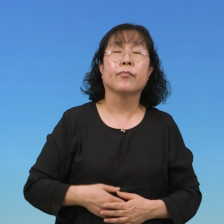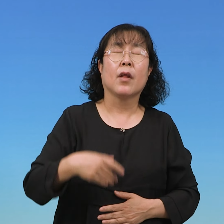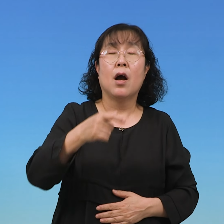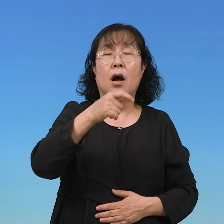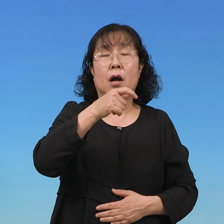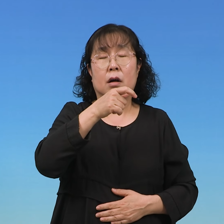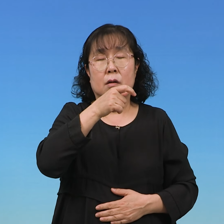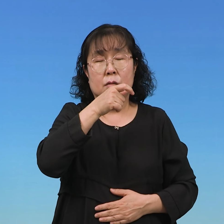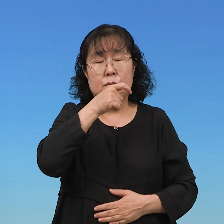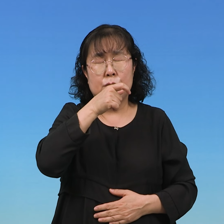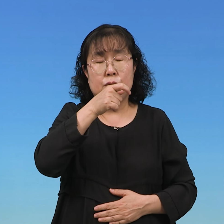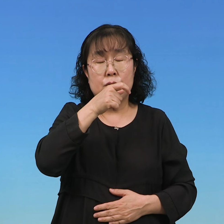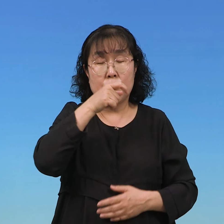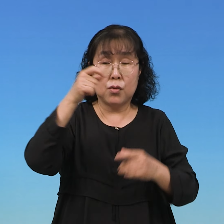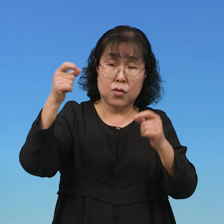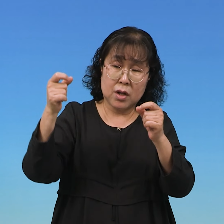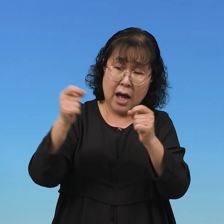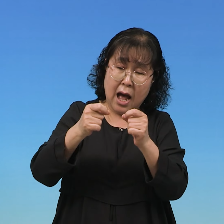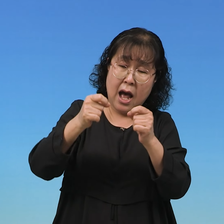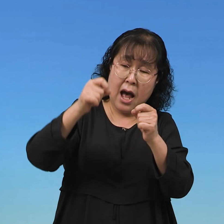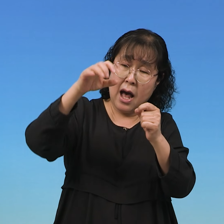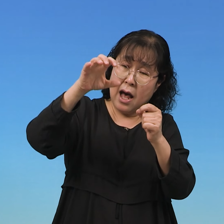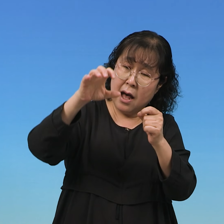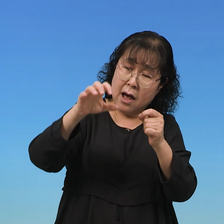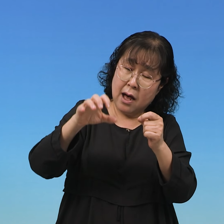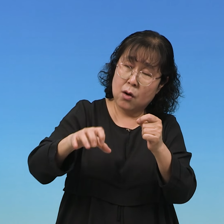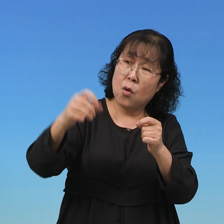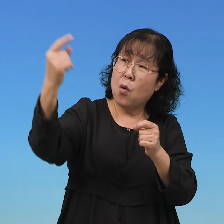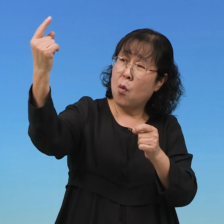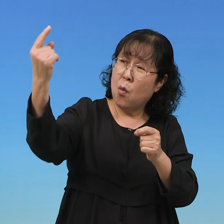서라. 가로